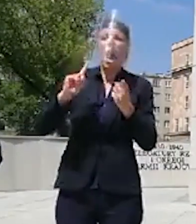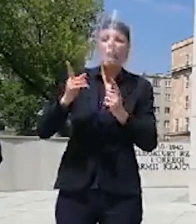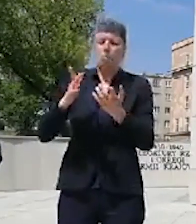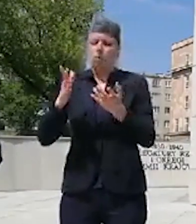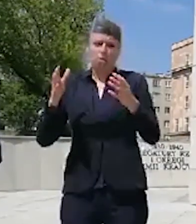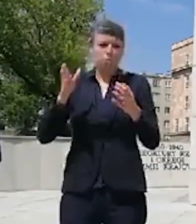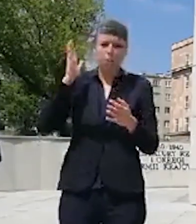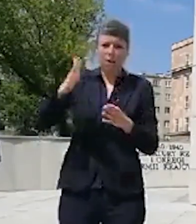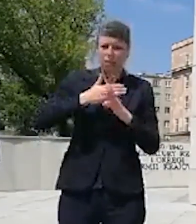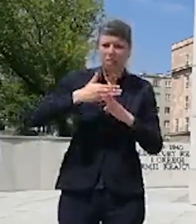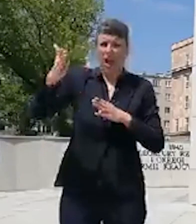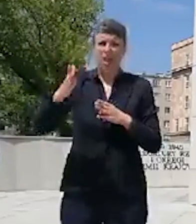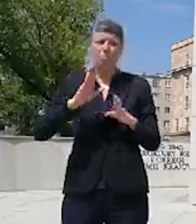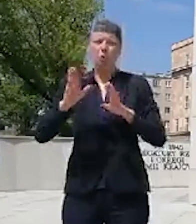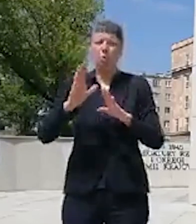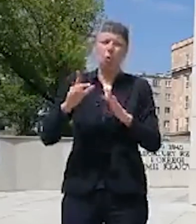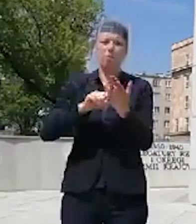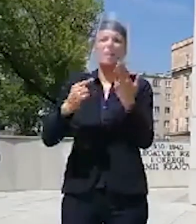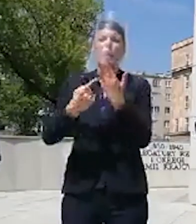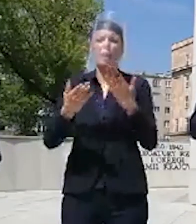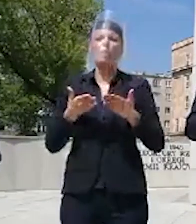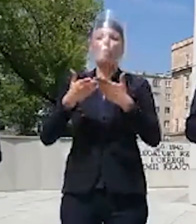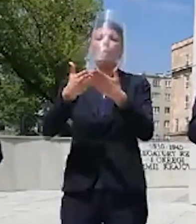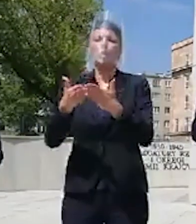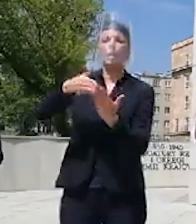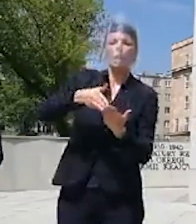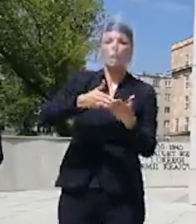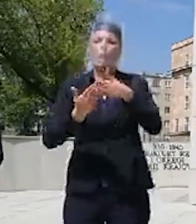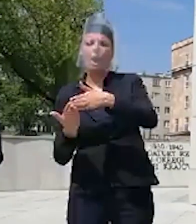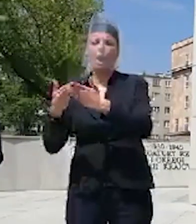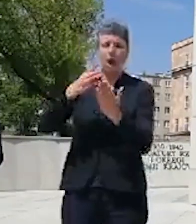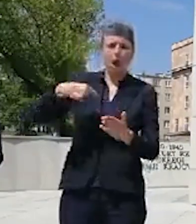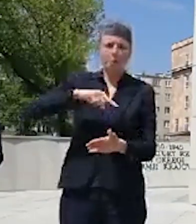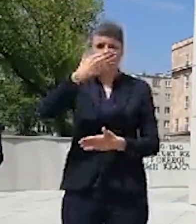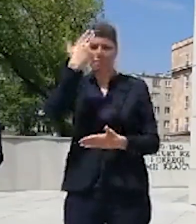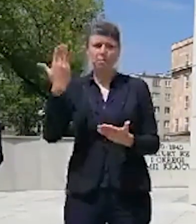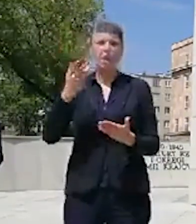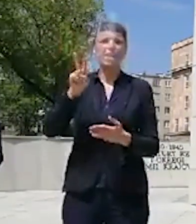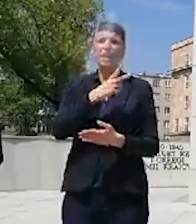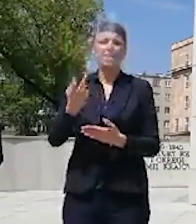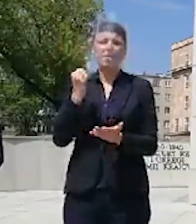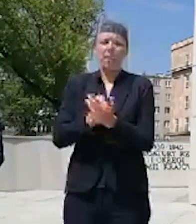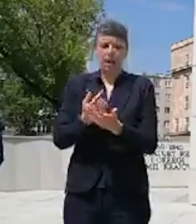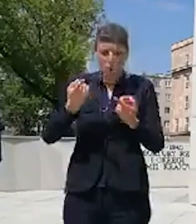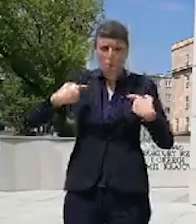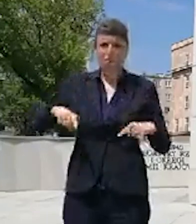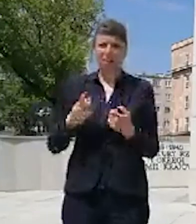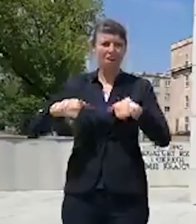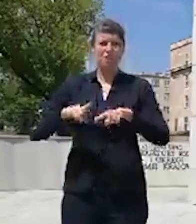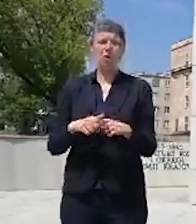drudzy, a my tak naprawdę nie wiemy, kiedy będziemy mogli zrealizować swoje podstawowe obywatelskie prawo. Dziękuję bardzo. Macie na pewno jakieś pytania,